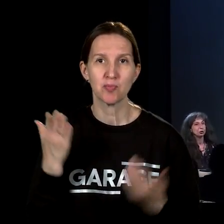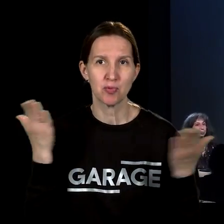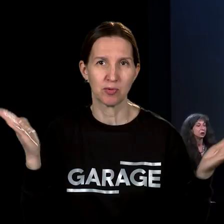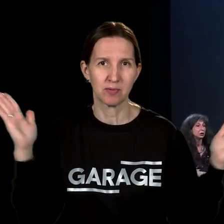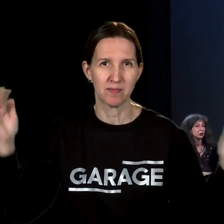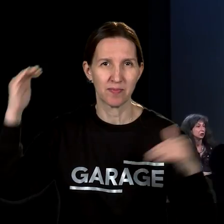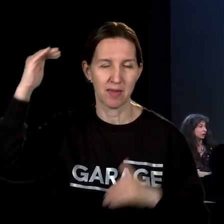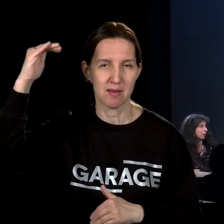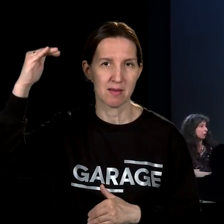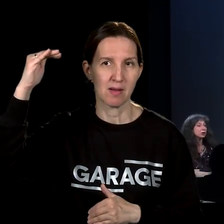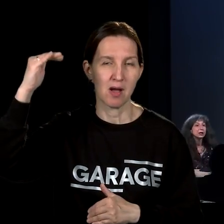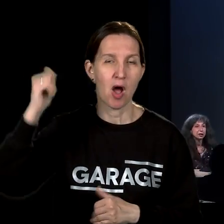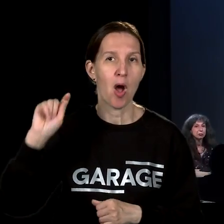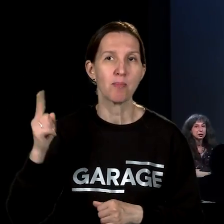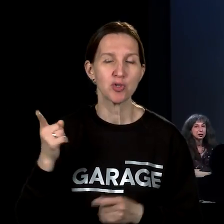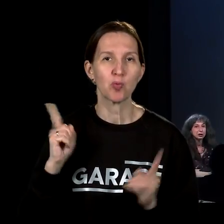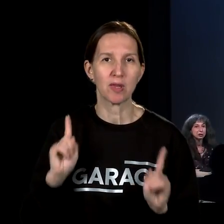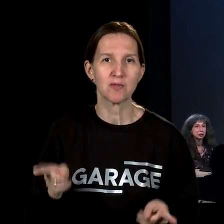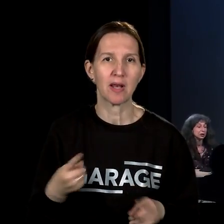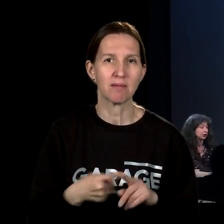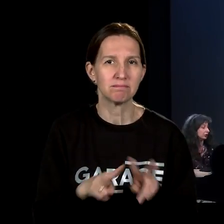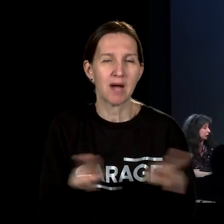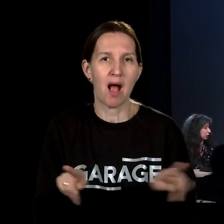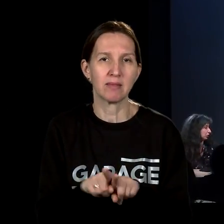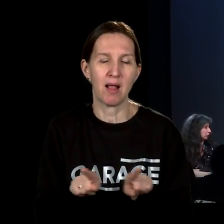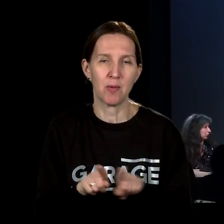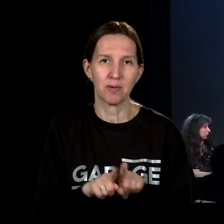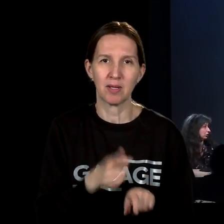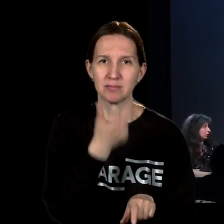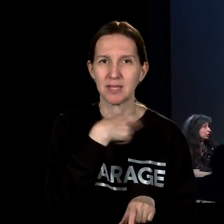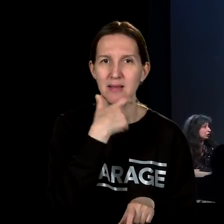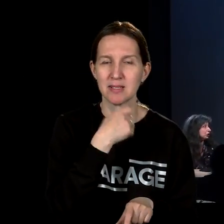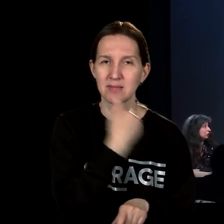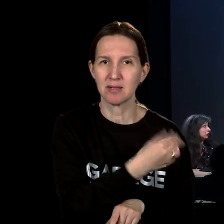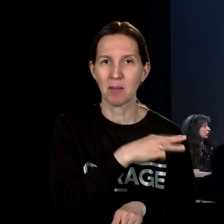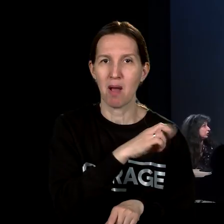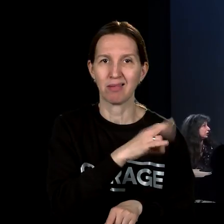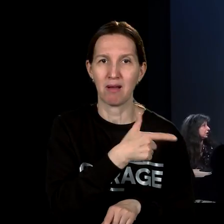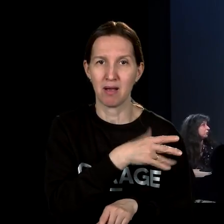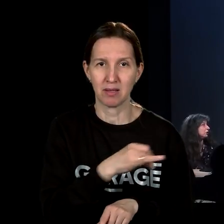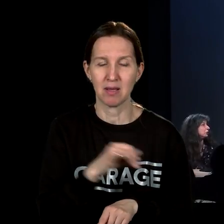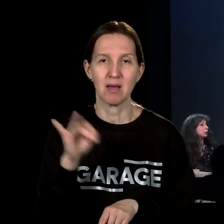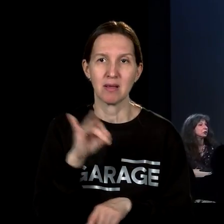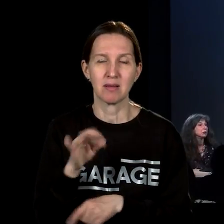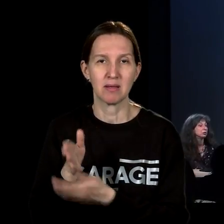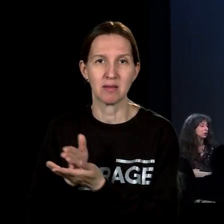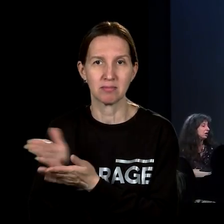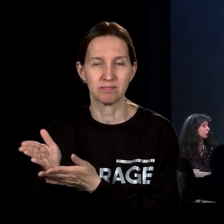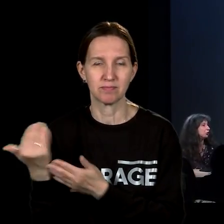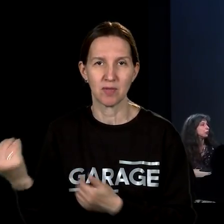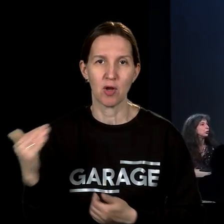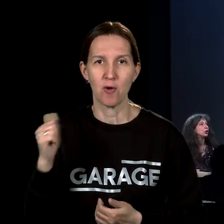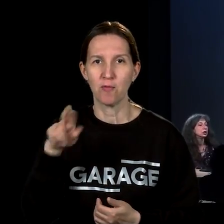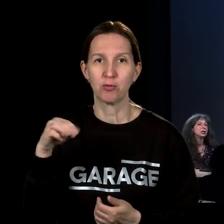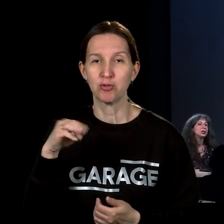аналогию между эстетикой манга и аниме и эстетикой, в которой работал Фуджита, имеет смысл провести, они появляются примерно